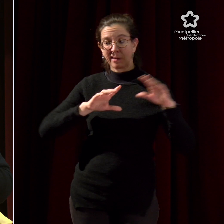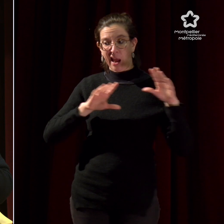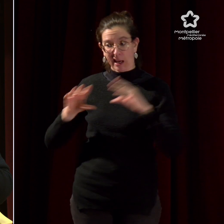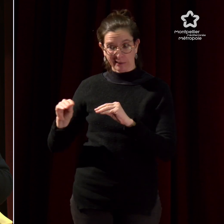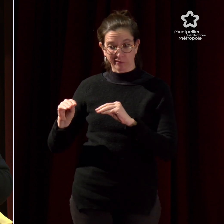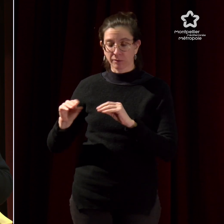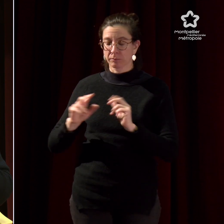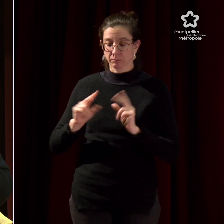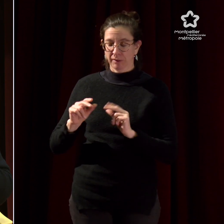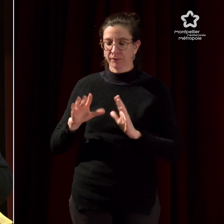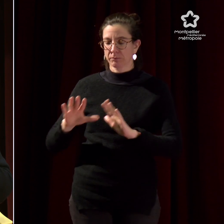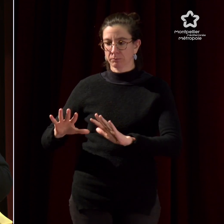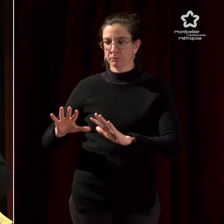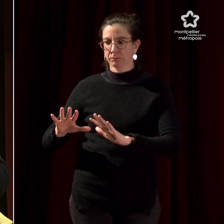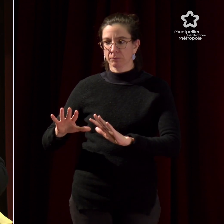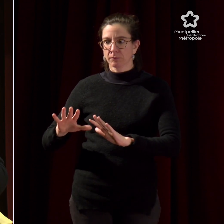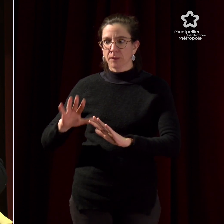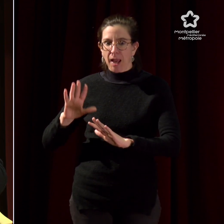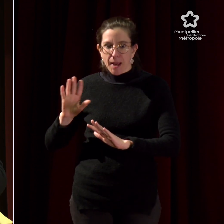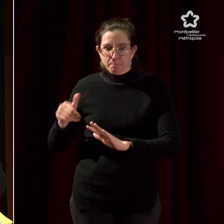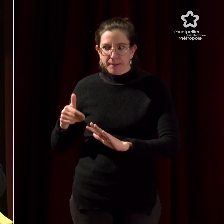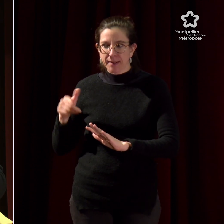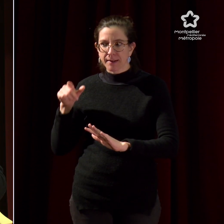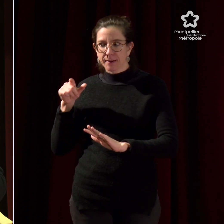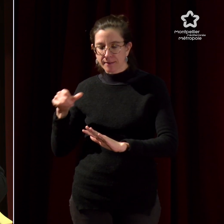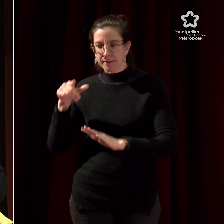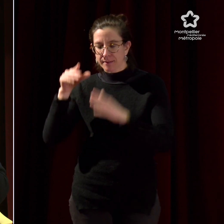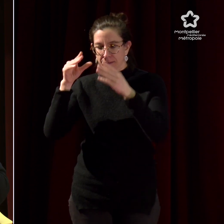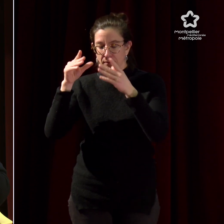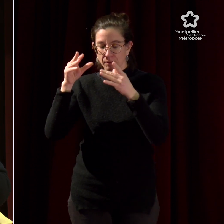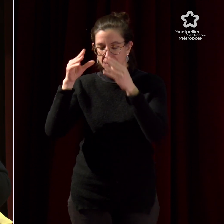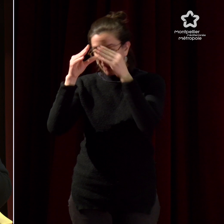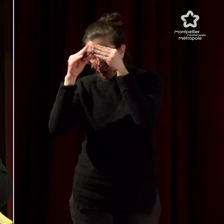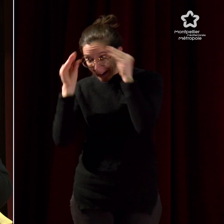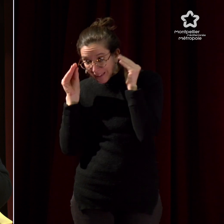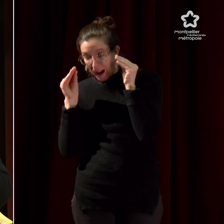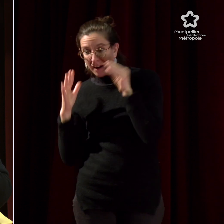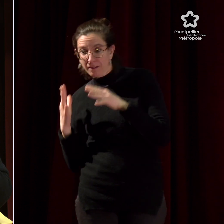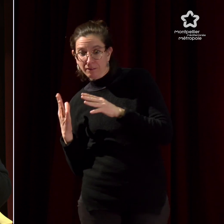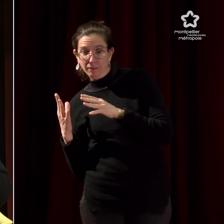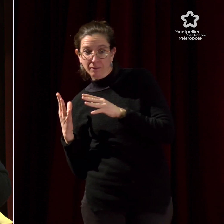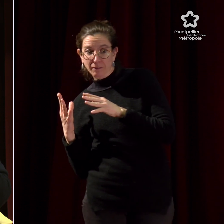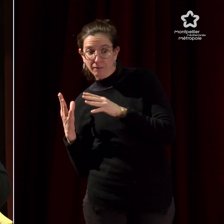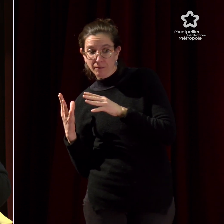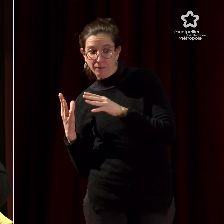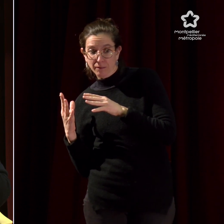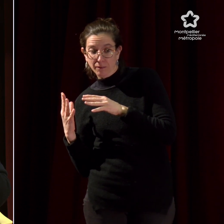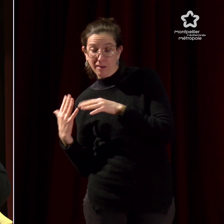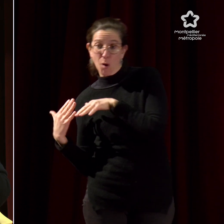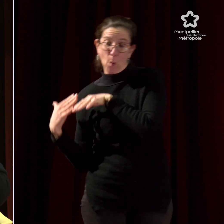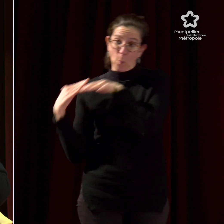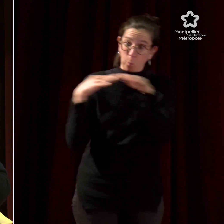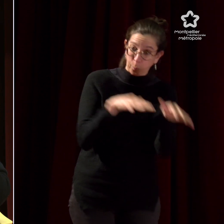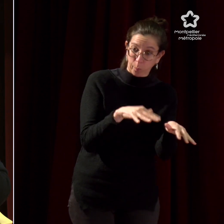des Néandertals plutôt en Europe et de l'autre côté pour donner des Denisova plutôt à l'est de